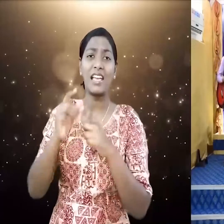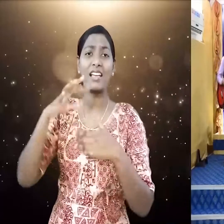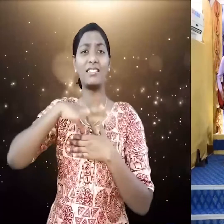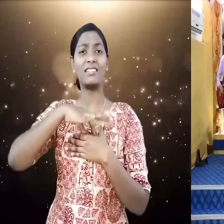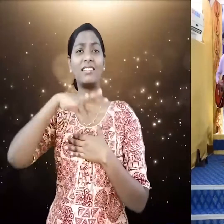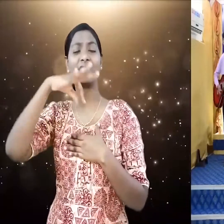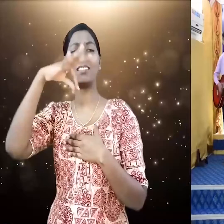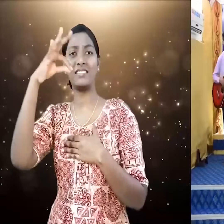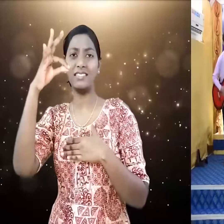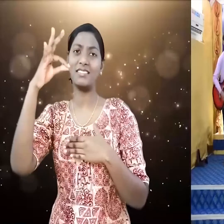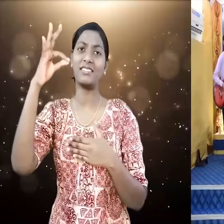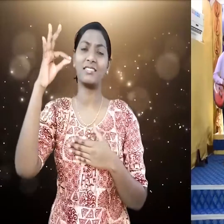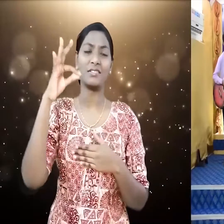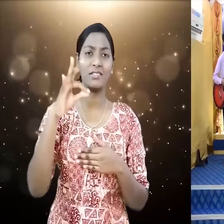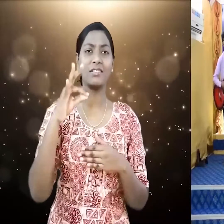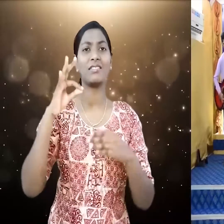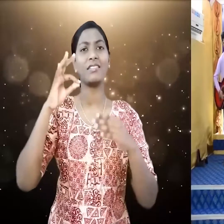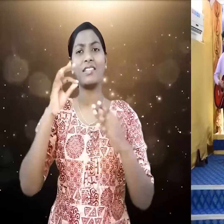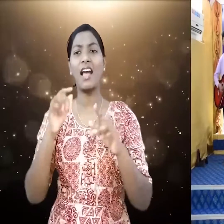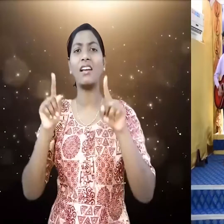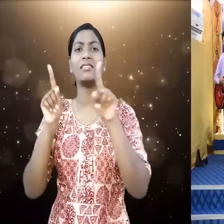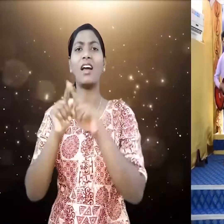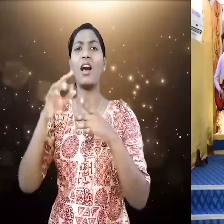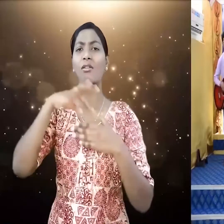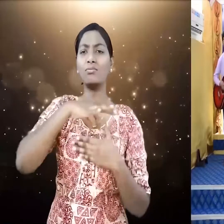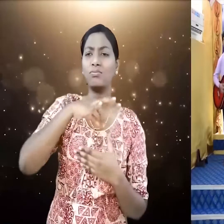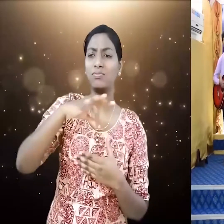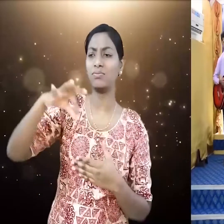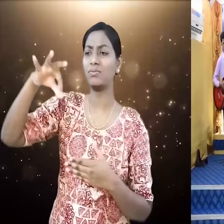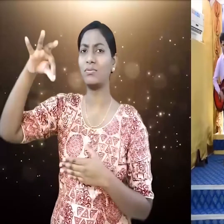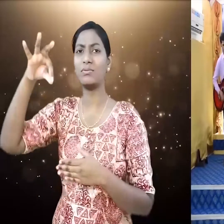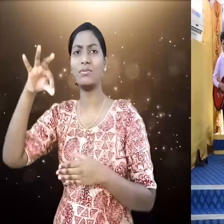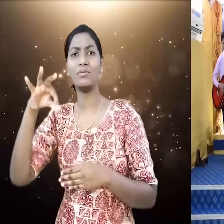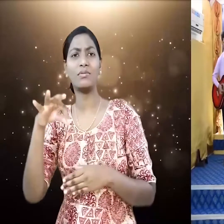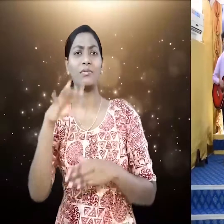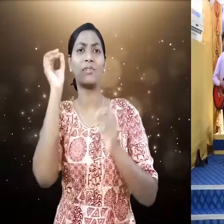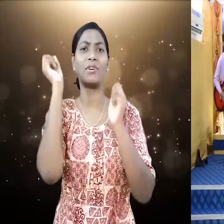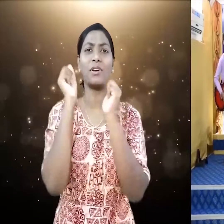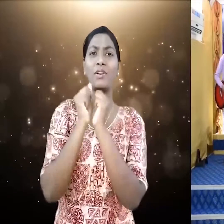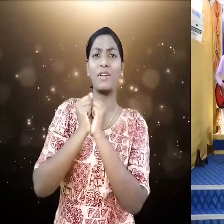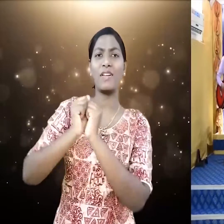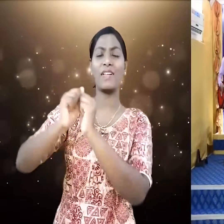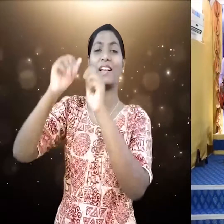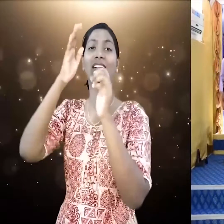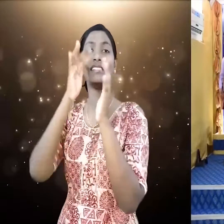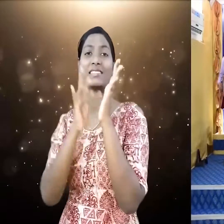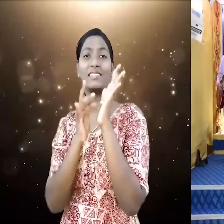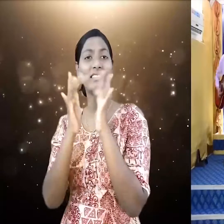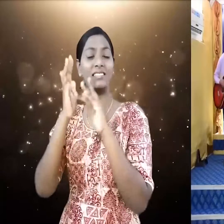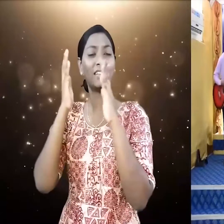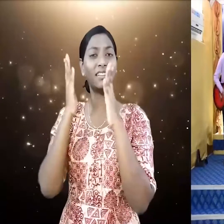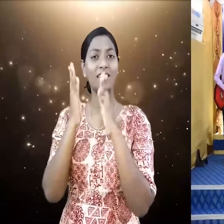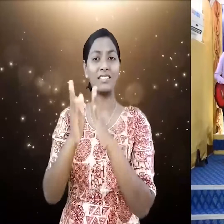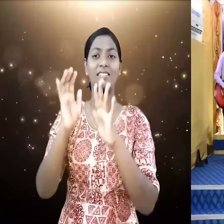जाऊं जैसे आत्मा के झोंके से मुझे ले जाए